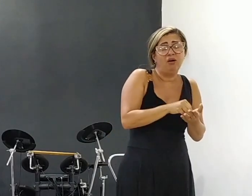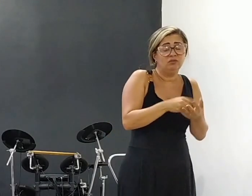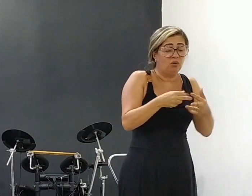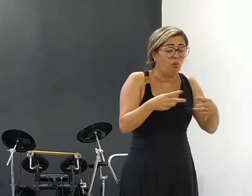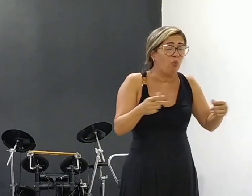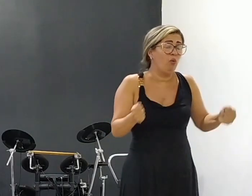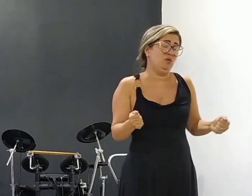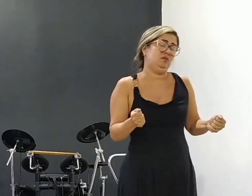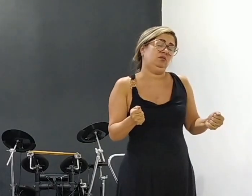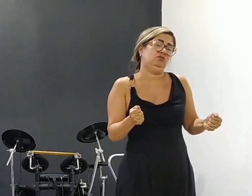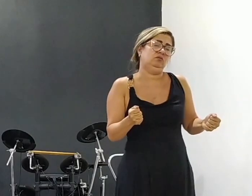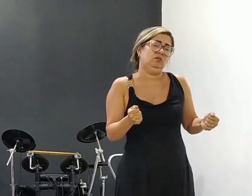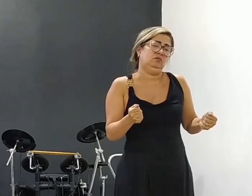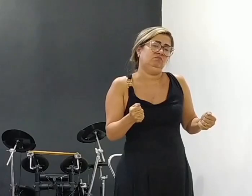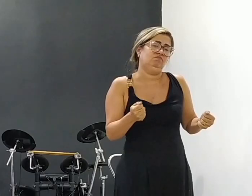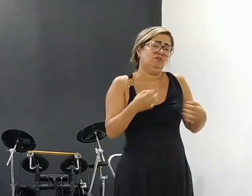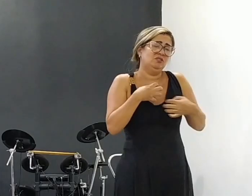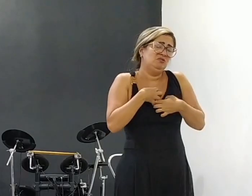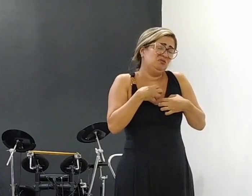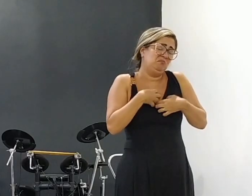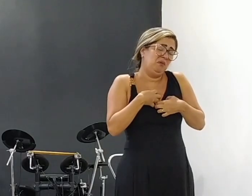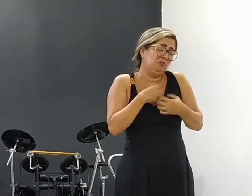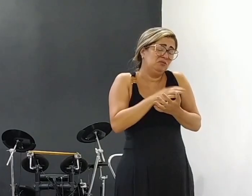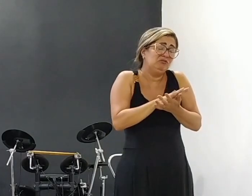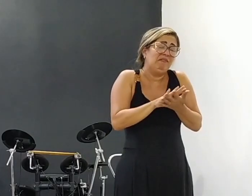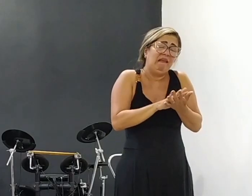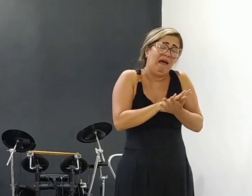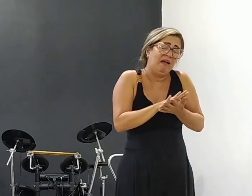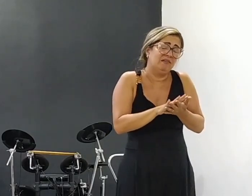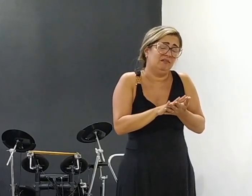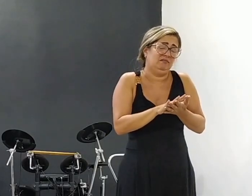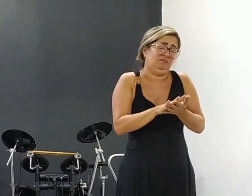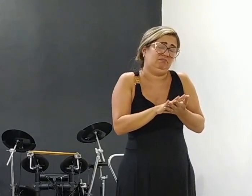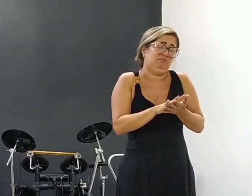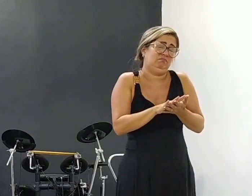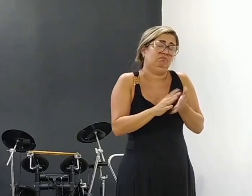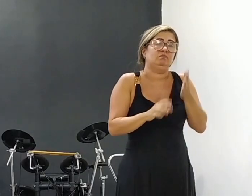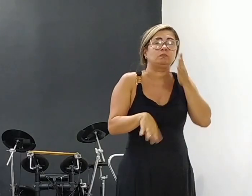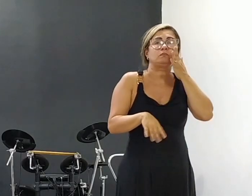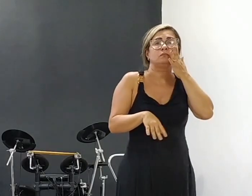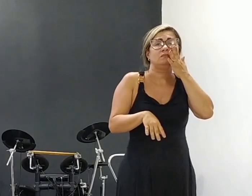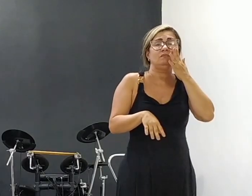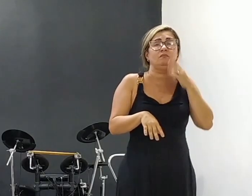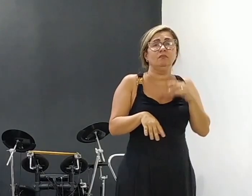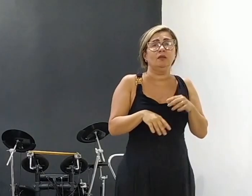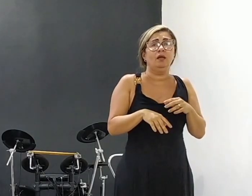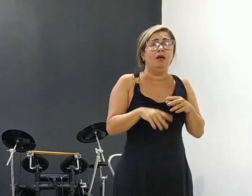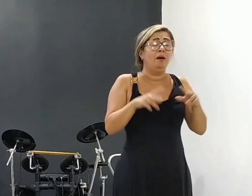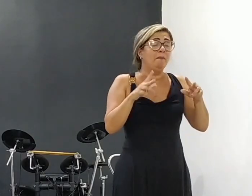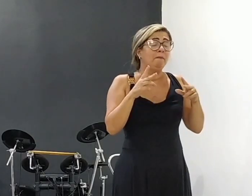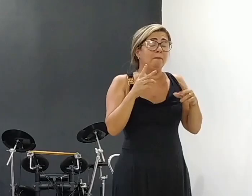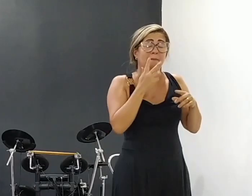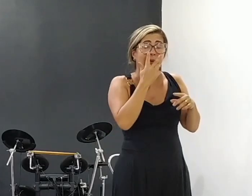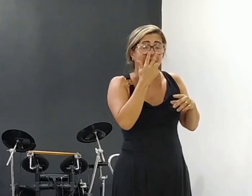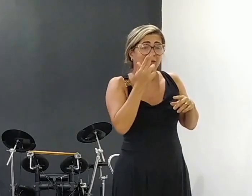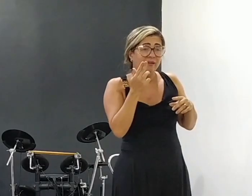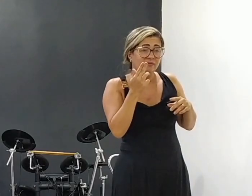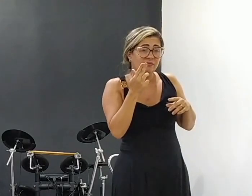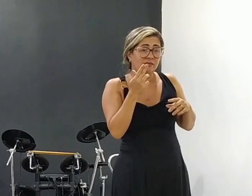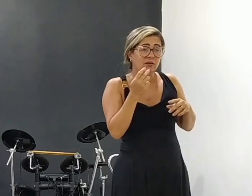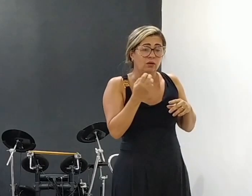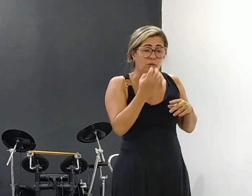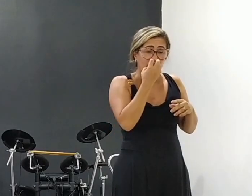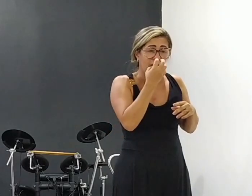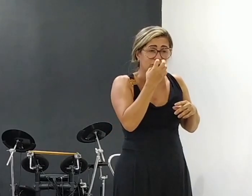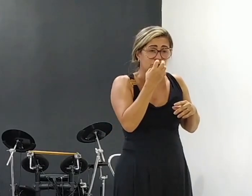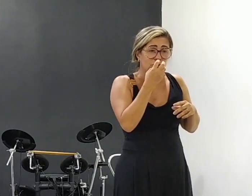ainda aquilo que a gente queria. E a gente fica igual cachorro fica. A gente fica rodando e